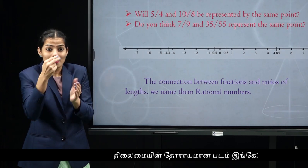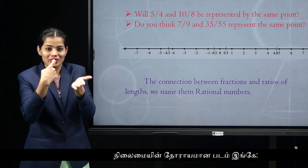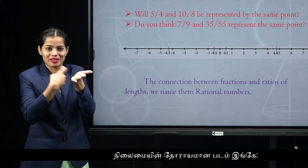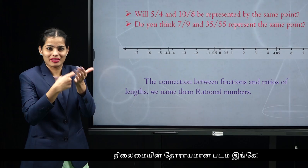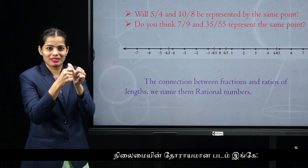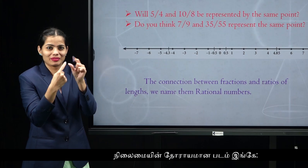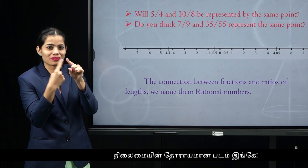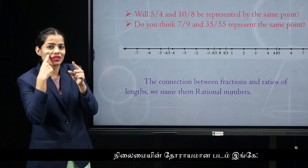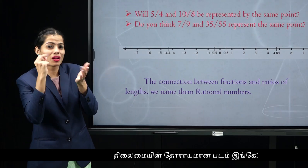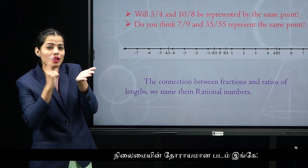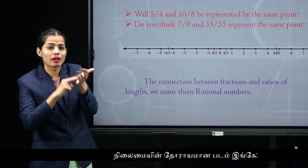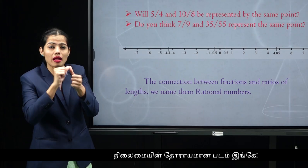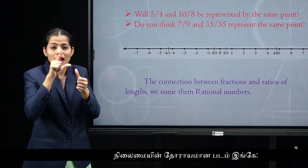நிலைமையின் தோராயமான படம் இங்கே.